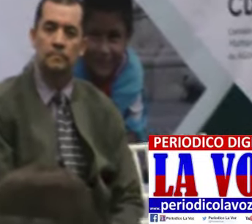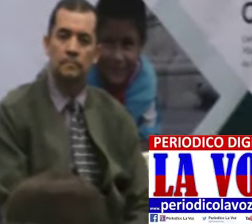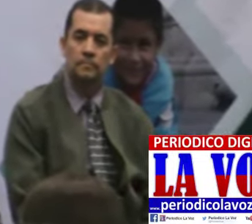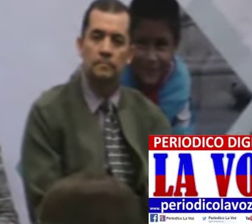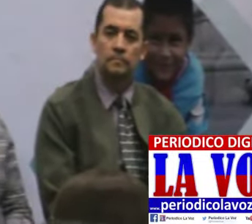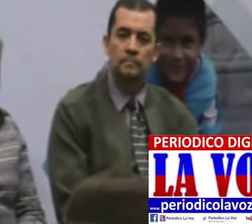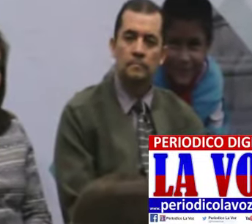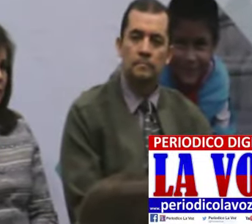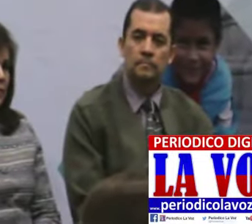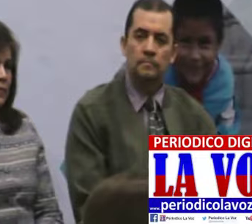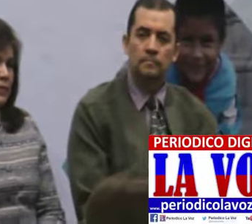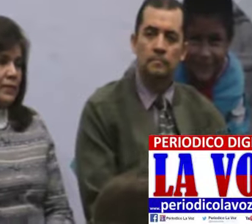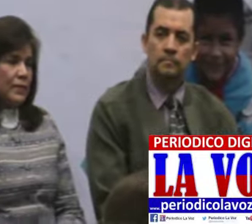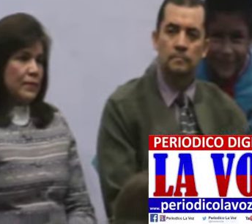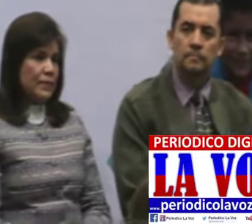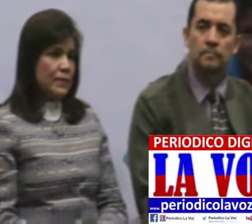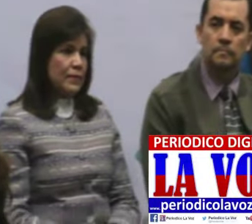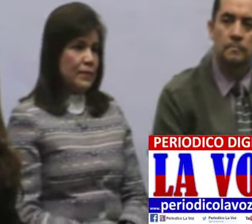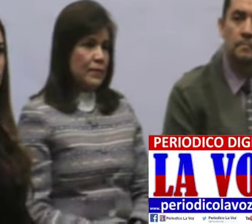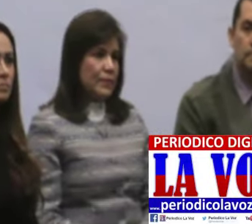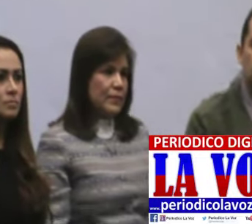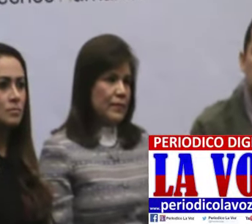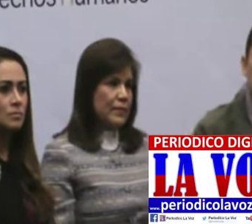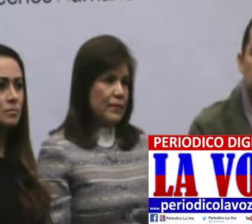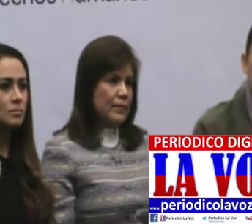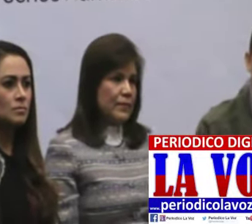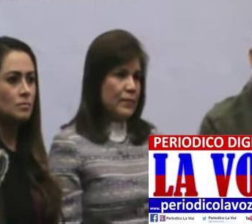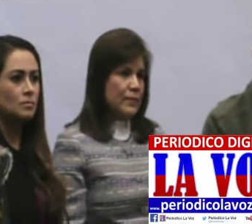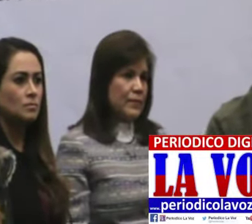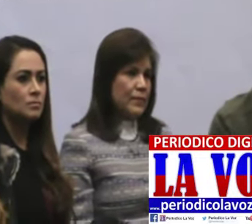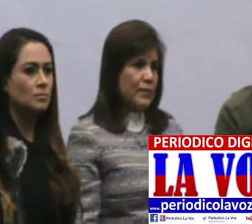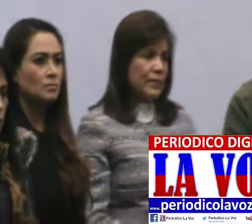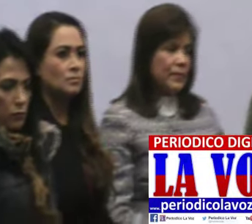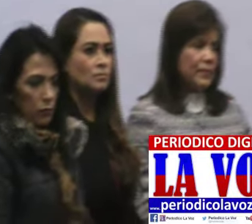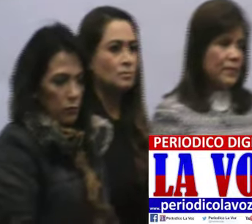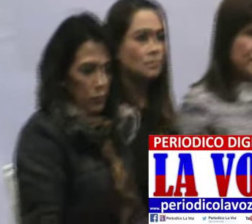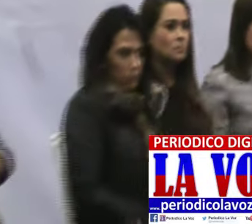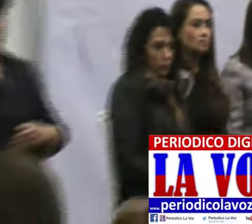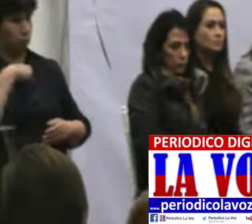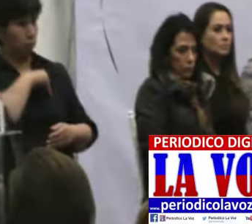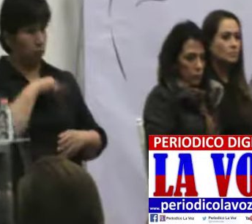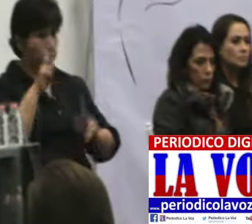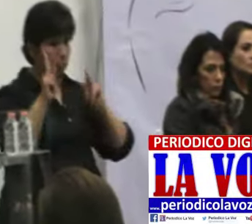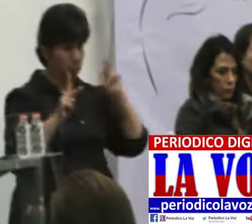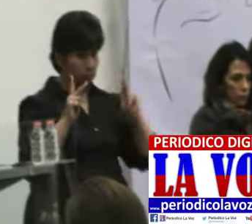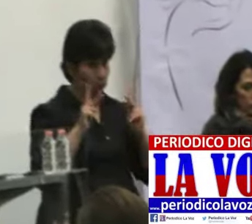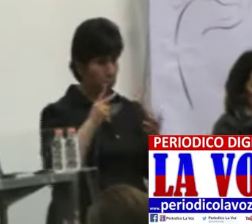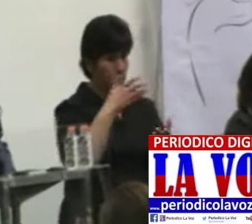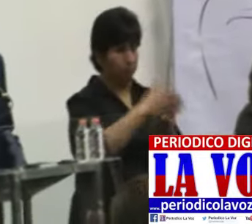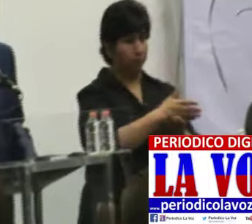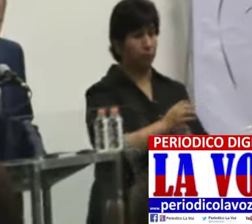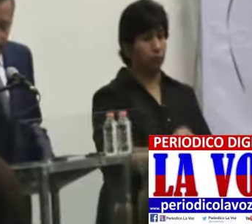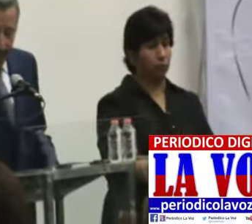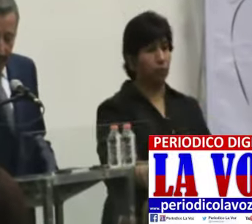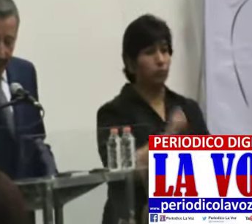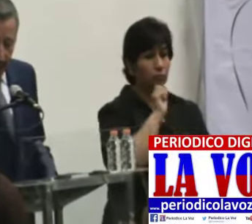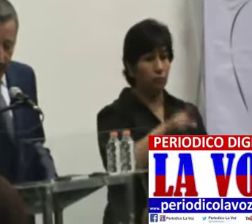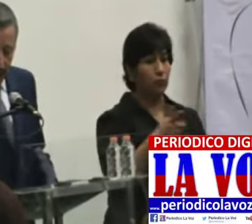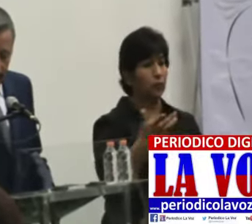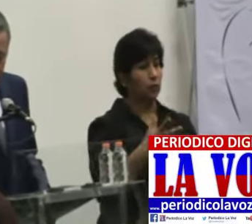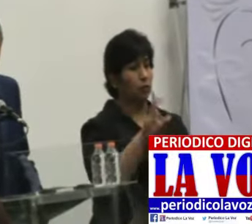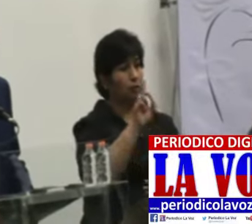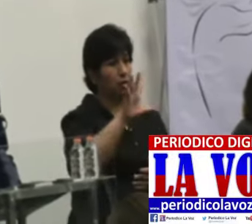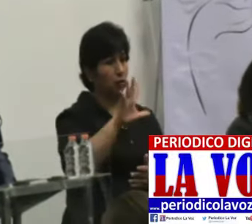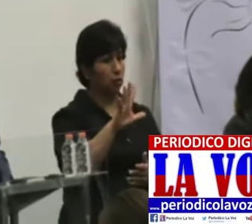escenario distinto al que vimos cuando realizamos nuestras visitas. También se realizaron